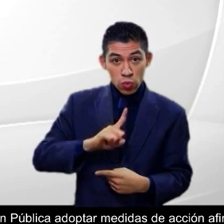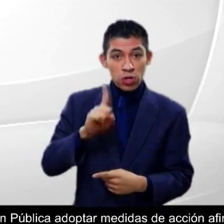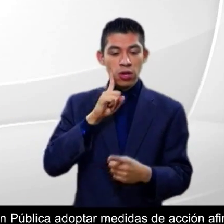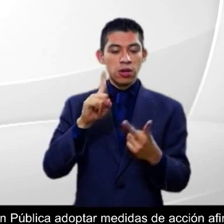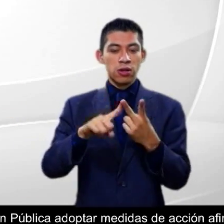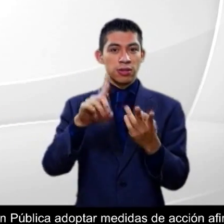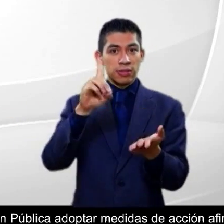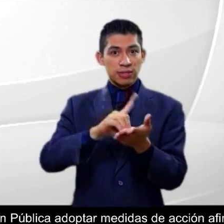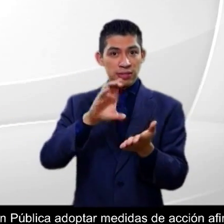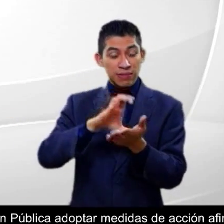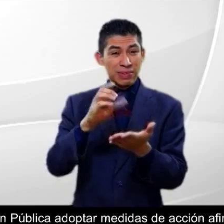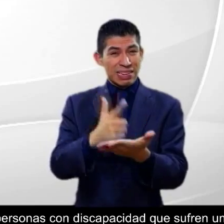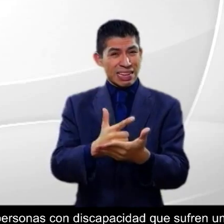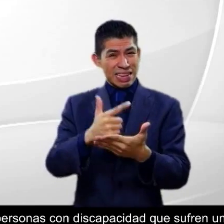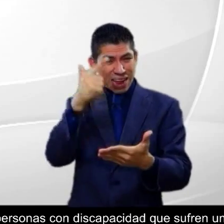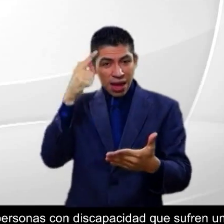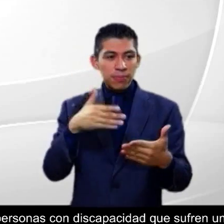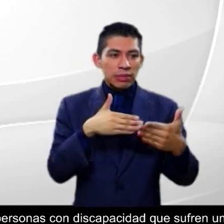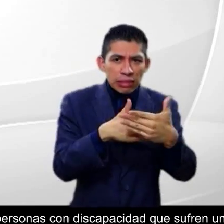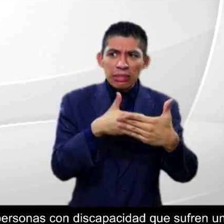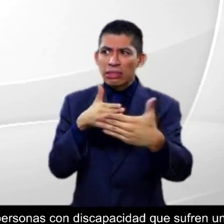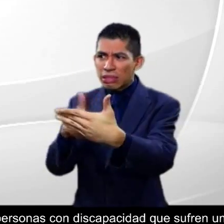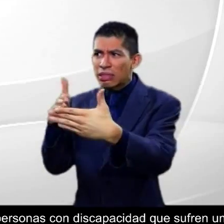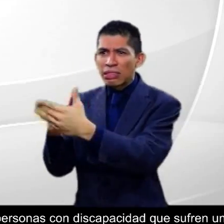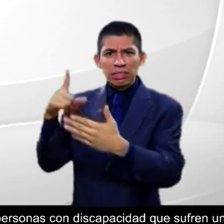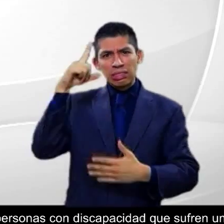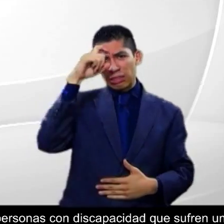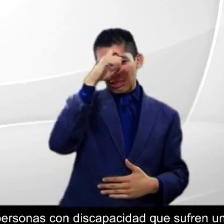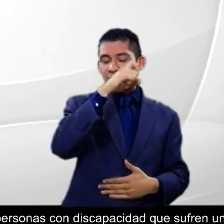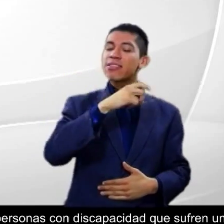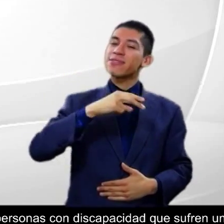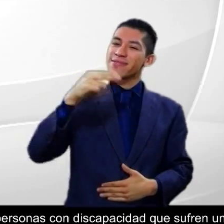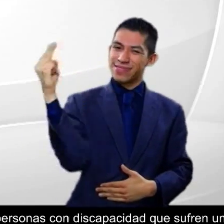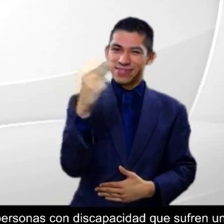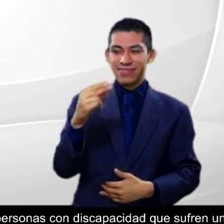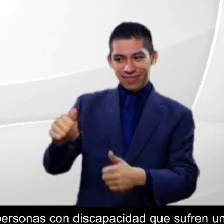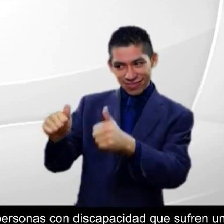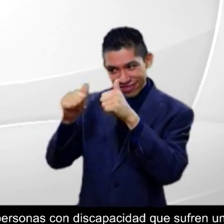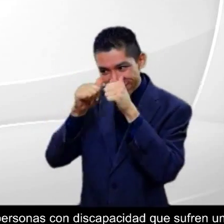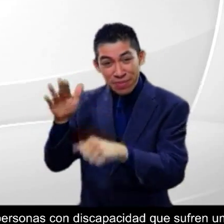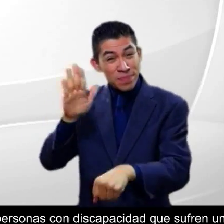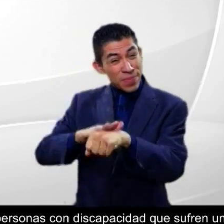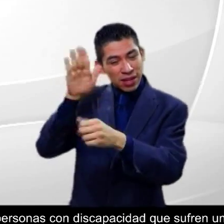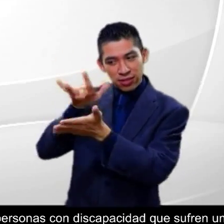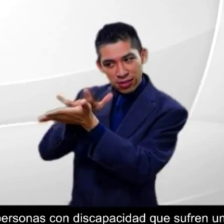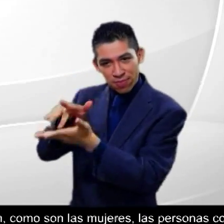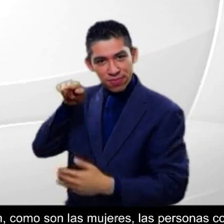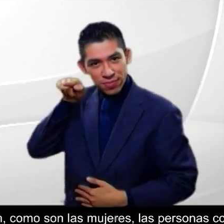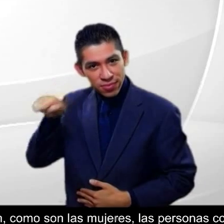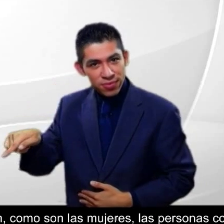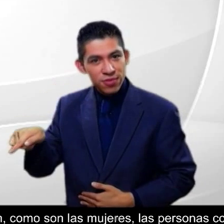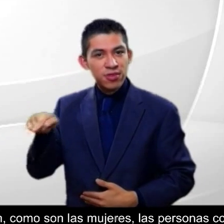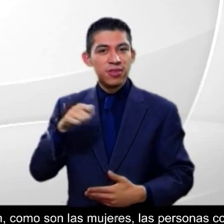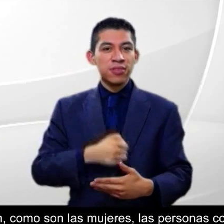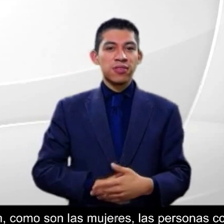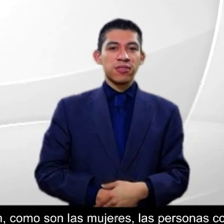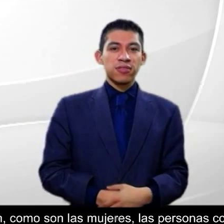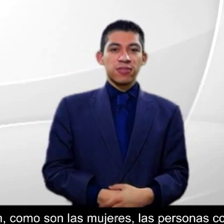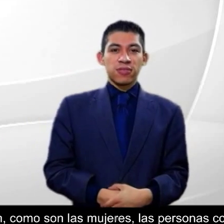afirmativa positiva para aquellas personas con discapacidad que sufren un grado mayor de discriminación Como son las